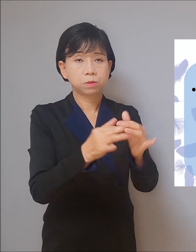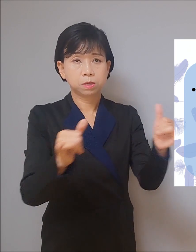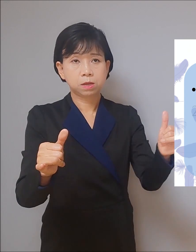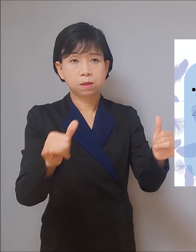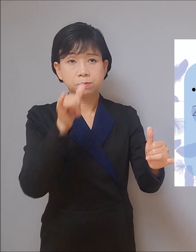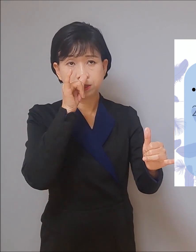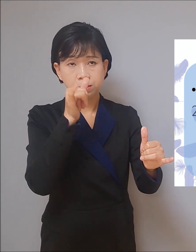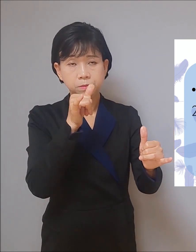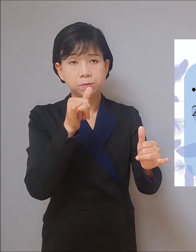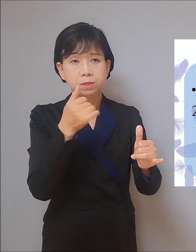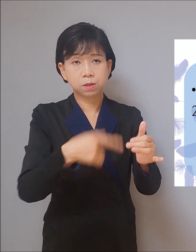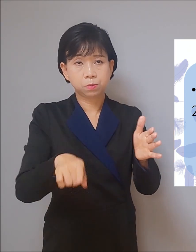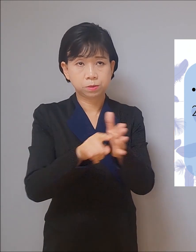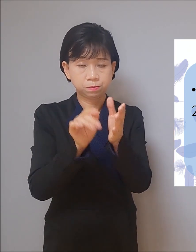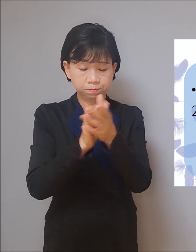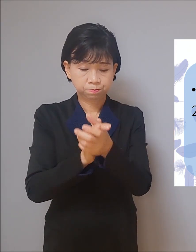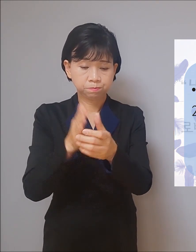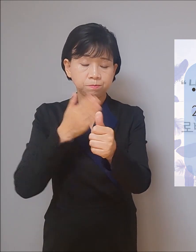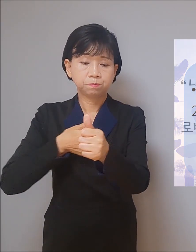기도 부탁드립니다.